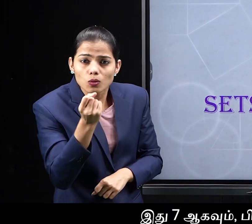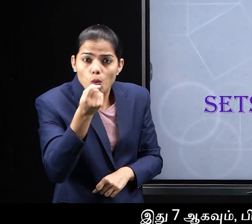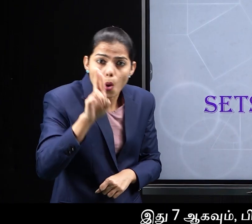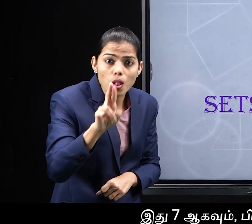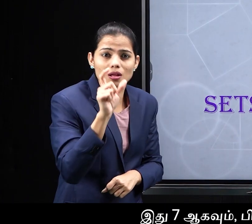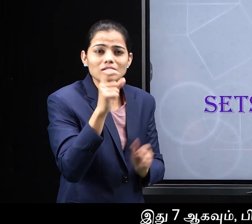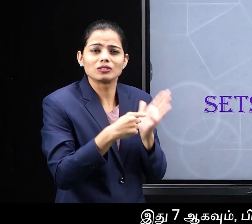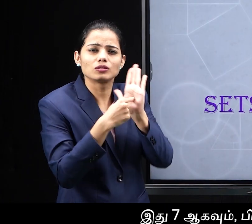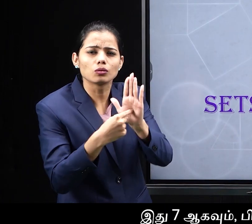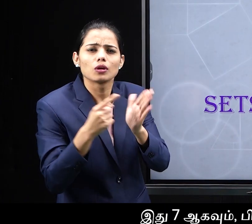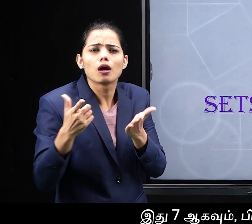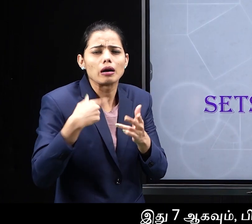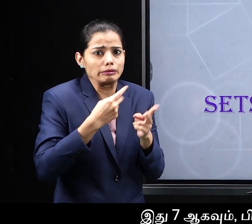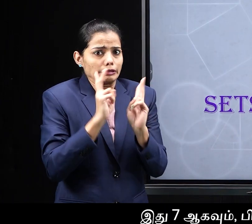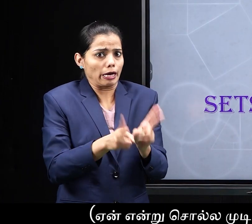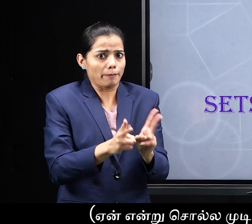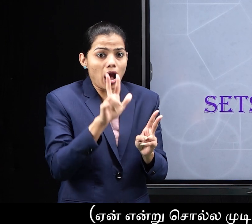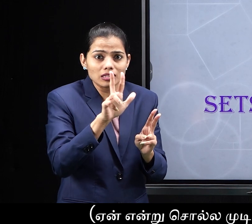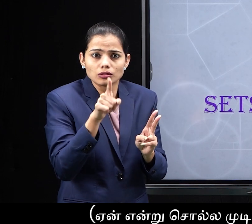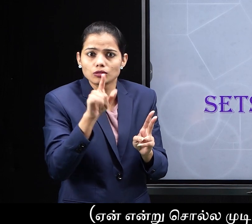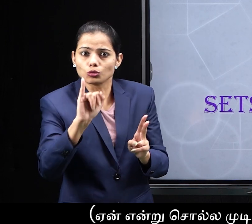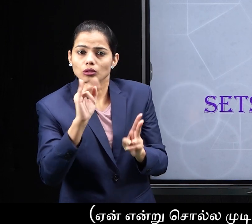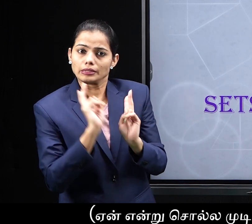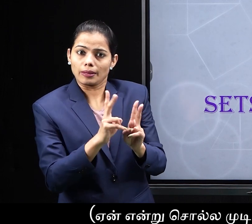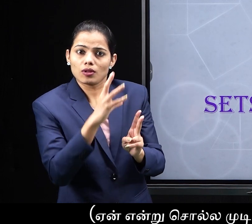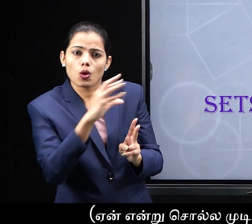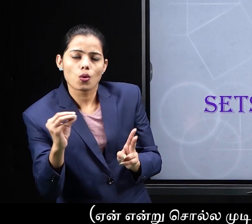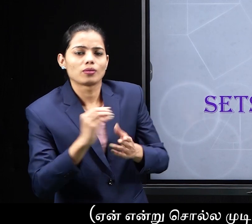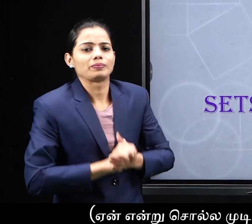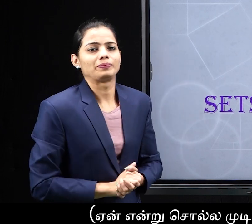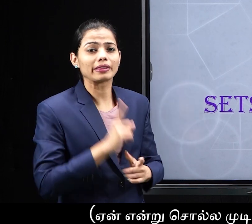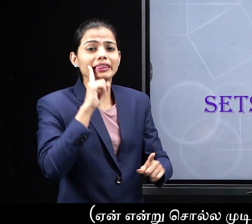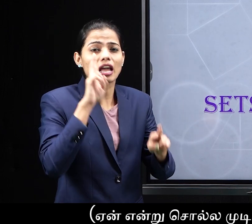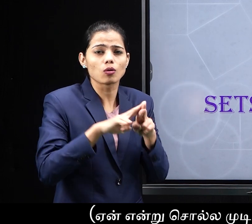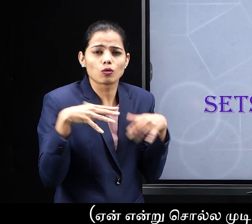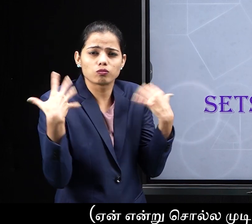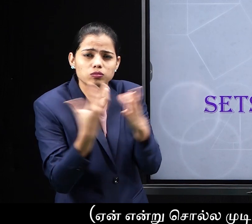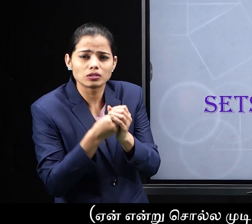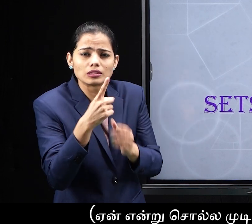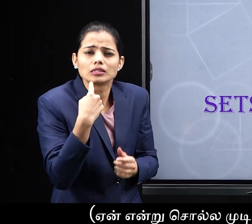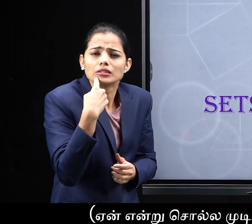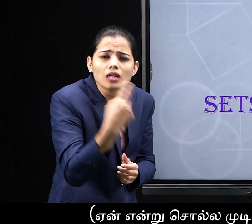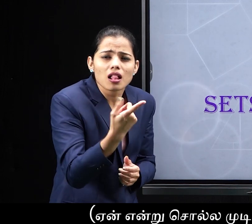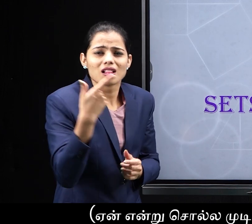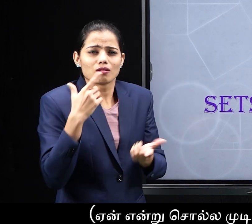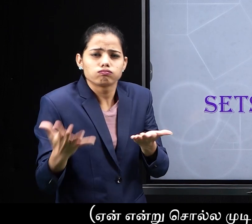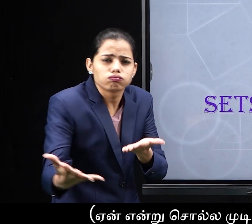பின்னர் 11ஆகவும் இருக்கலாம். அதாவது ஏன் என்று சொல்ல முடியுமா? அல்லது 8, 16